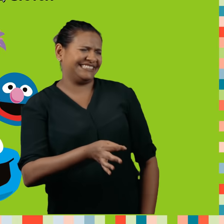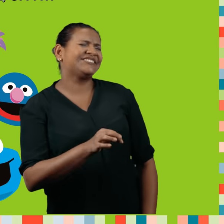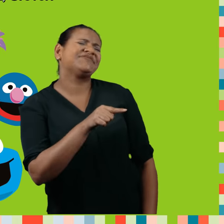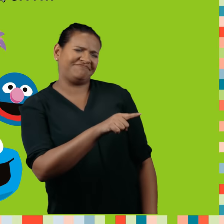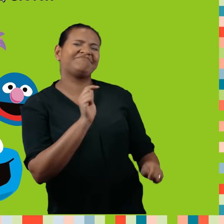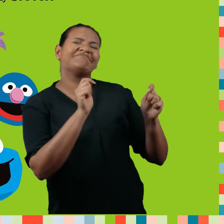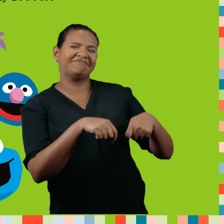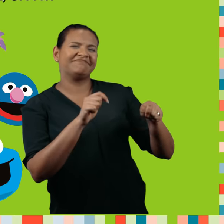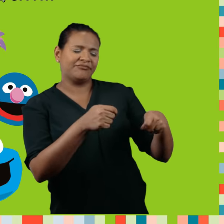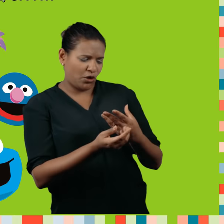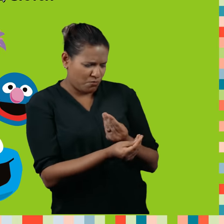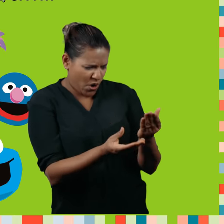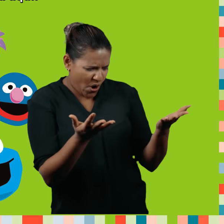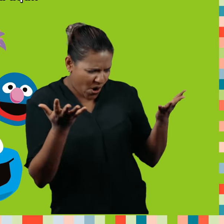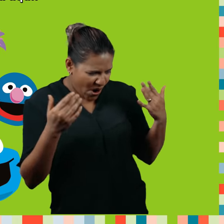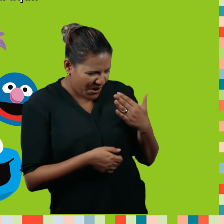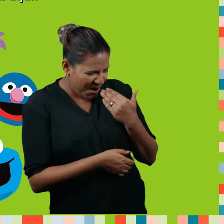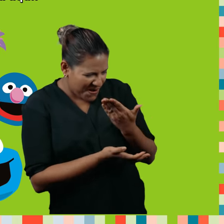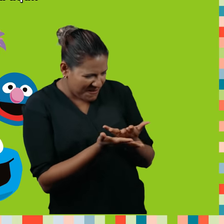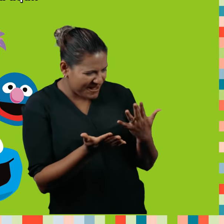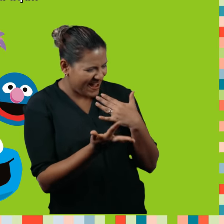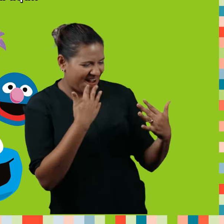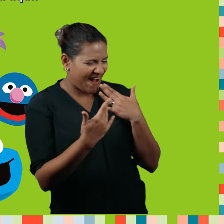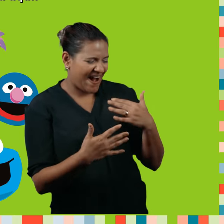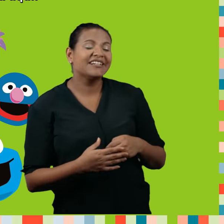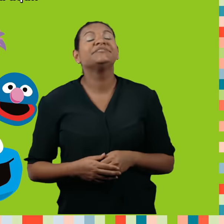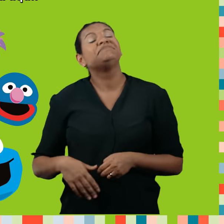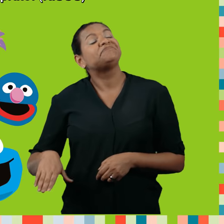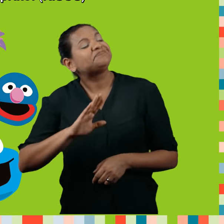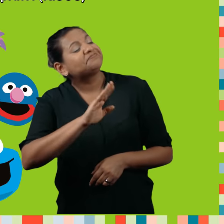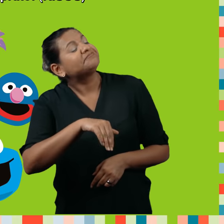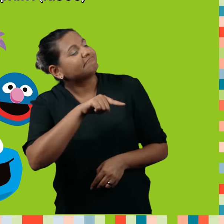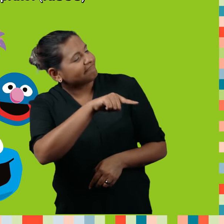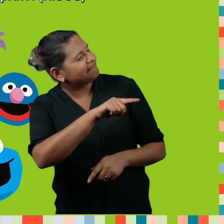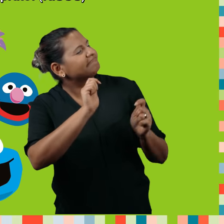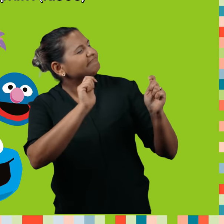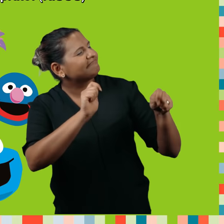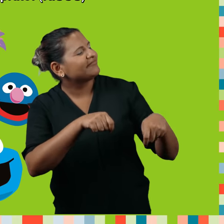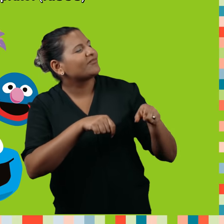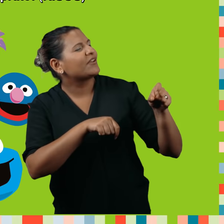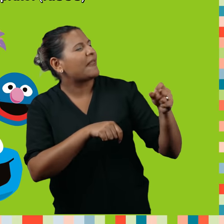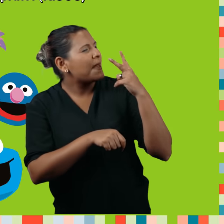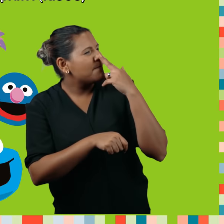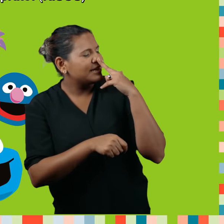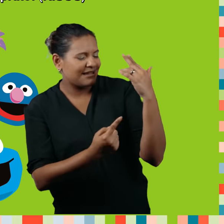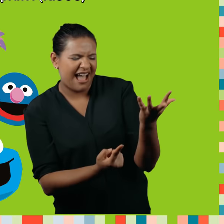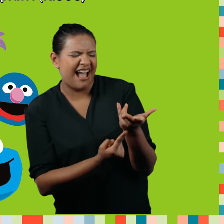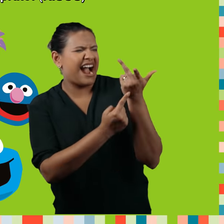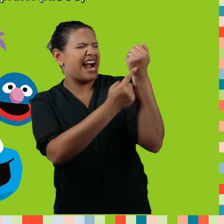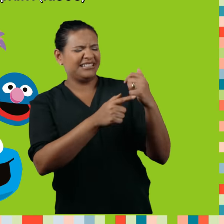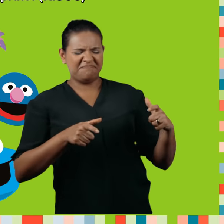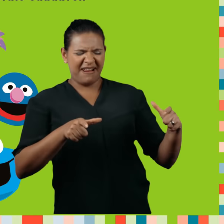Com certeza, Grover. Já tem um arco-íris de comida aqui. Grover, você já pode ser um artista do